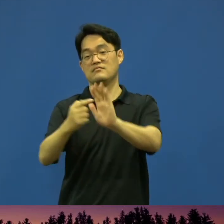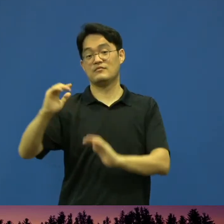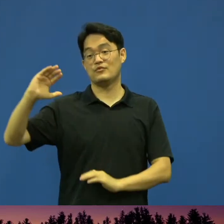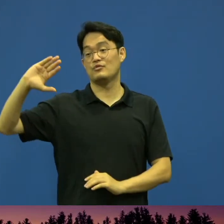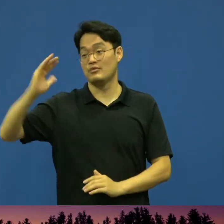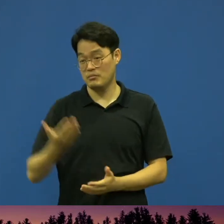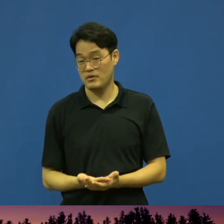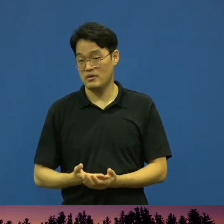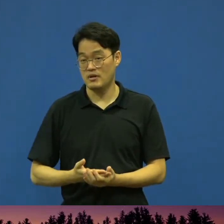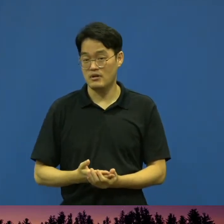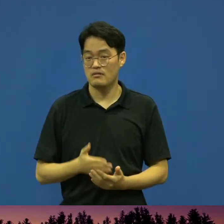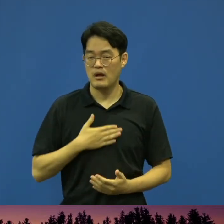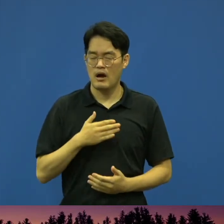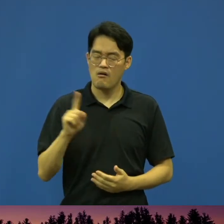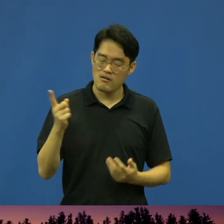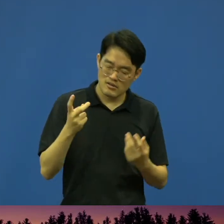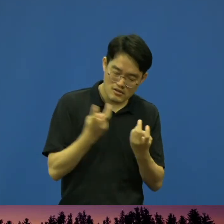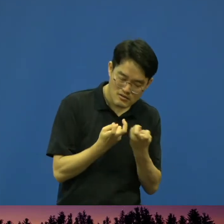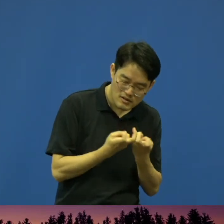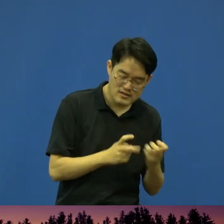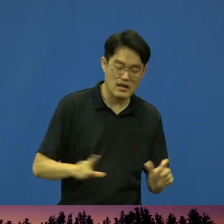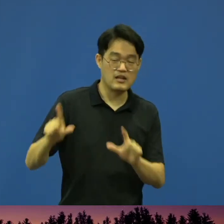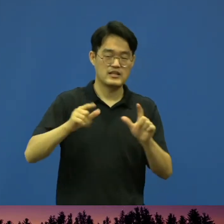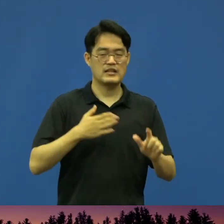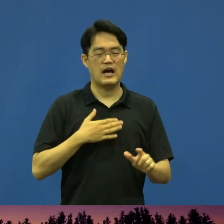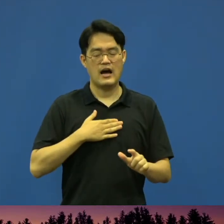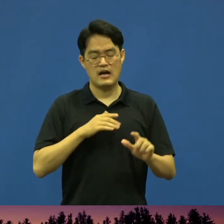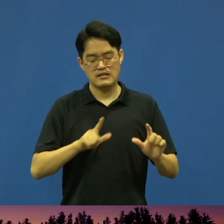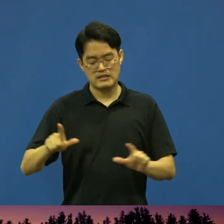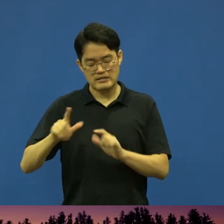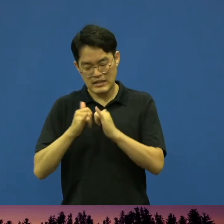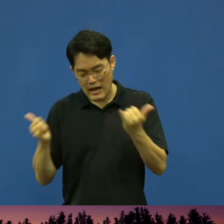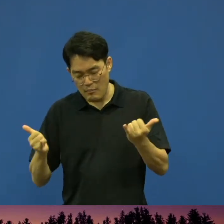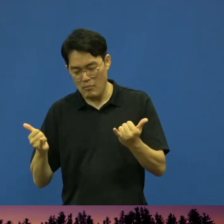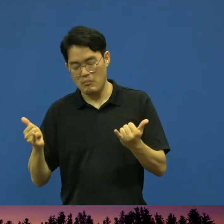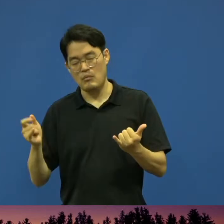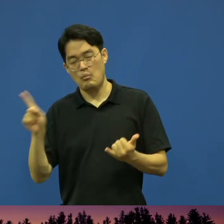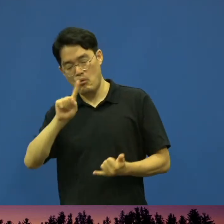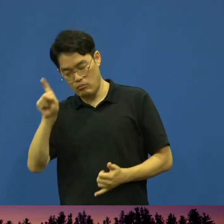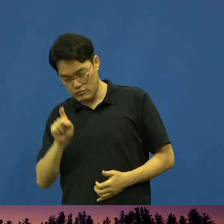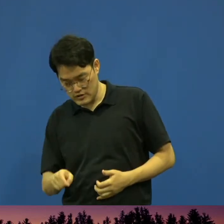실체가 드러나게 됩니다. 사람을 신뢰한 사람은